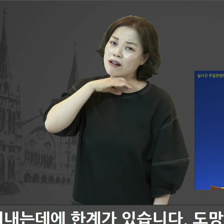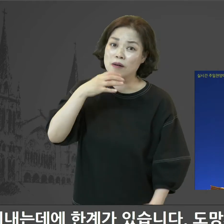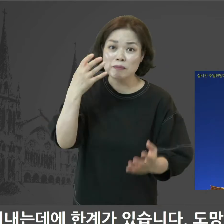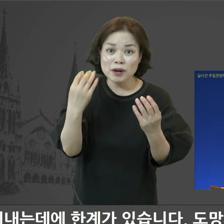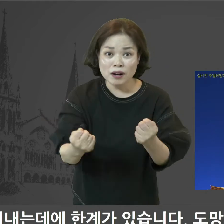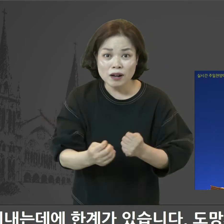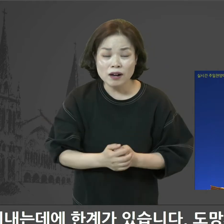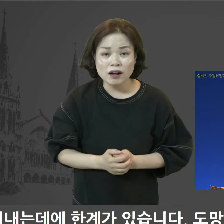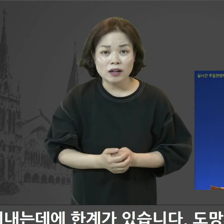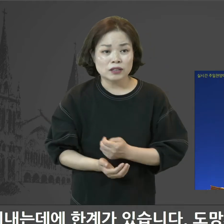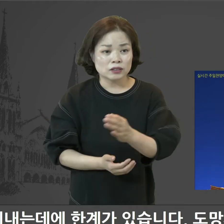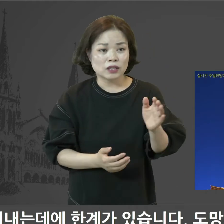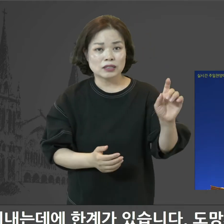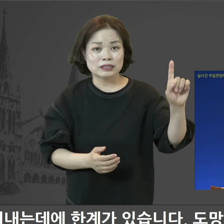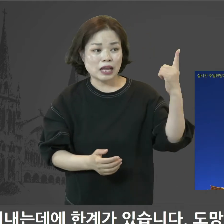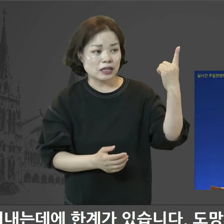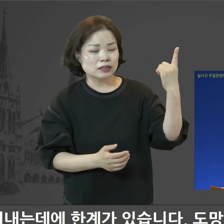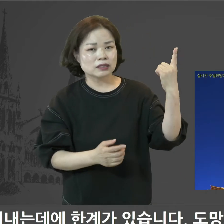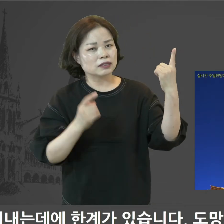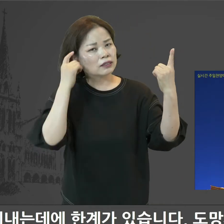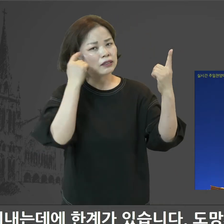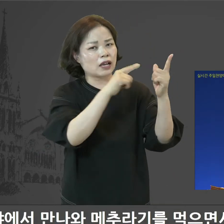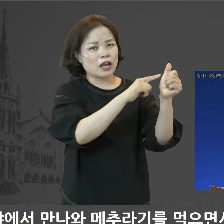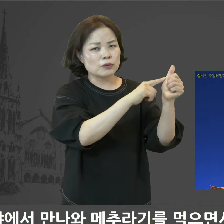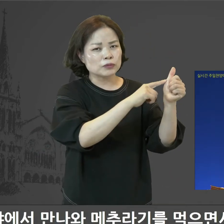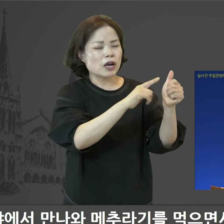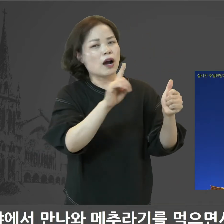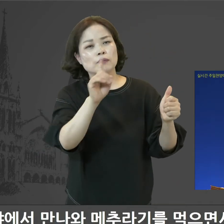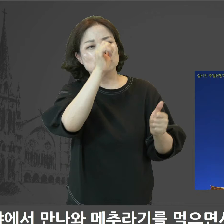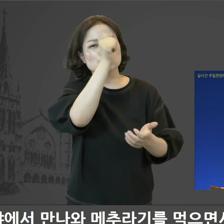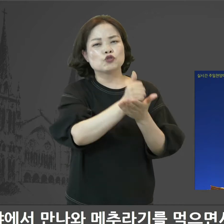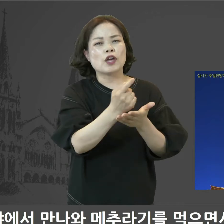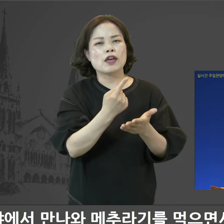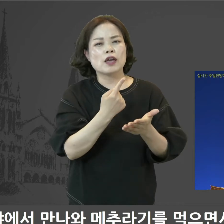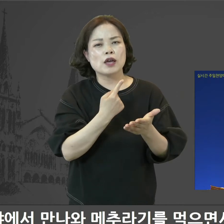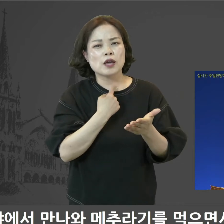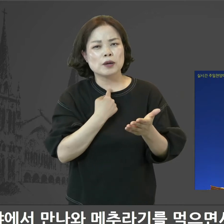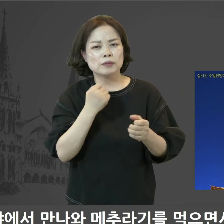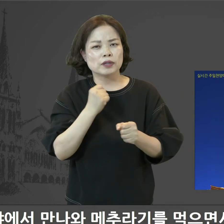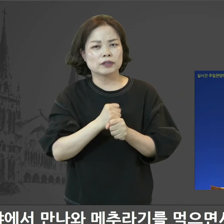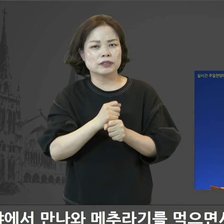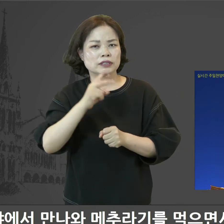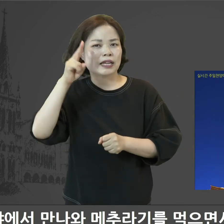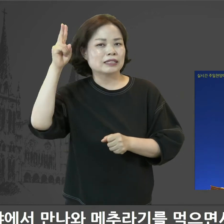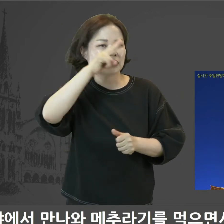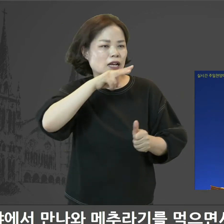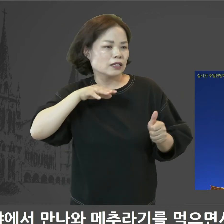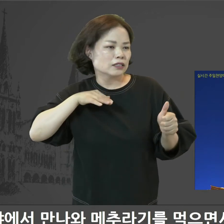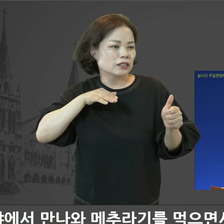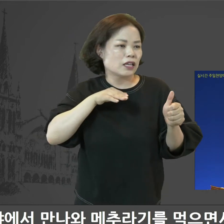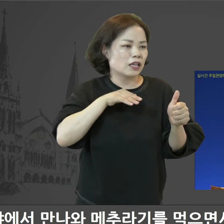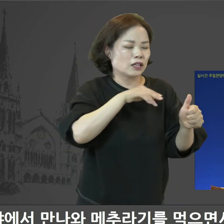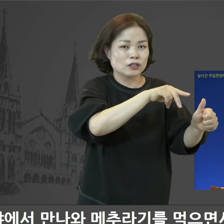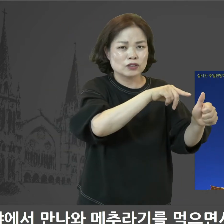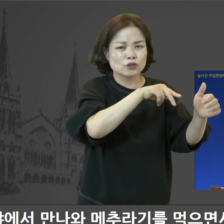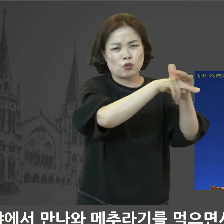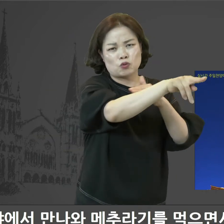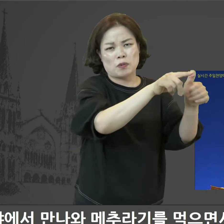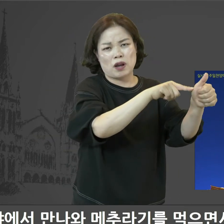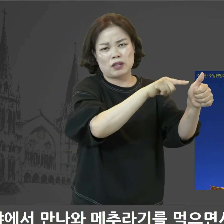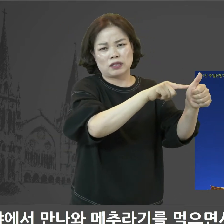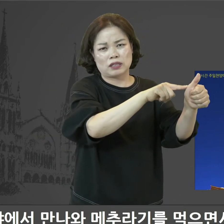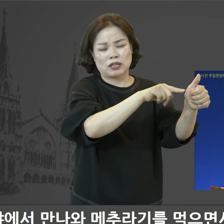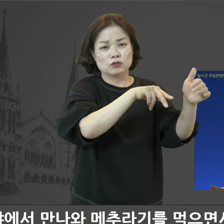생겼죠. 여러분, 다윗의 모습을 생각해 보십시오. 아무 죄 없이 사울에게 쫓겨서 젊은 날에 광야에서 숨어